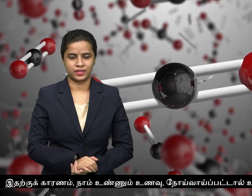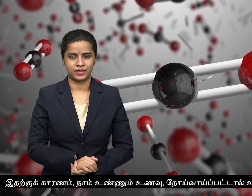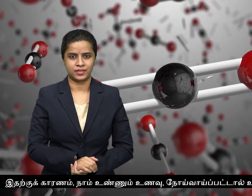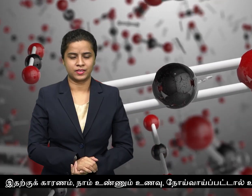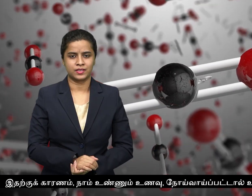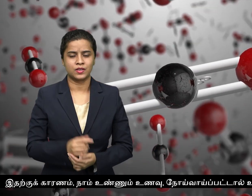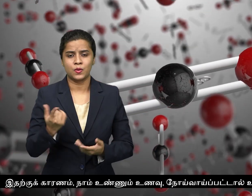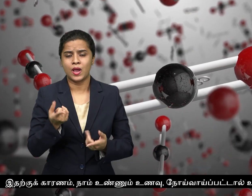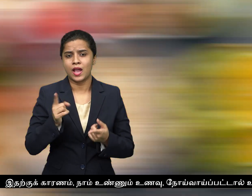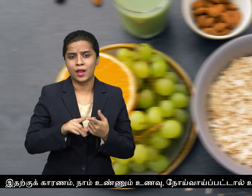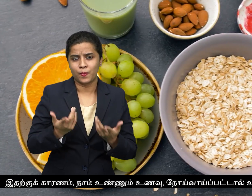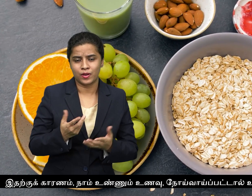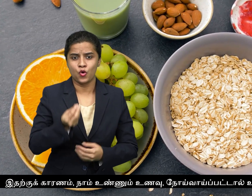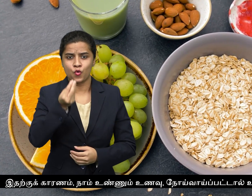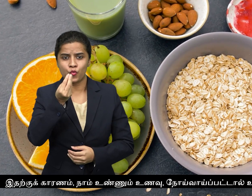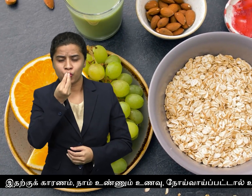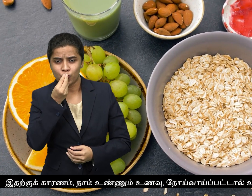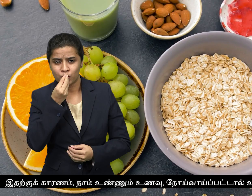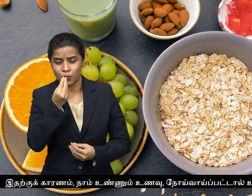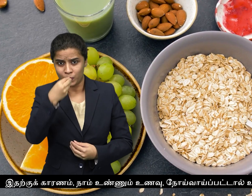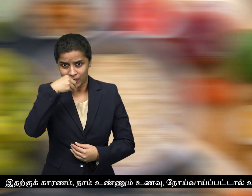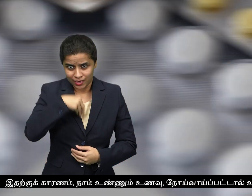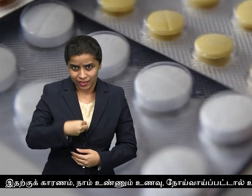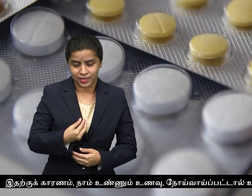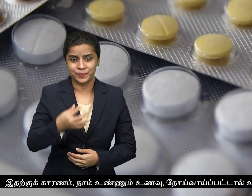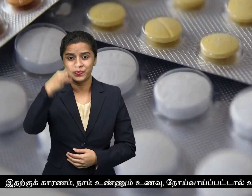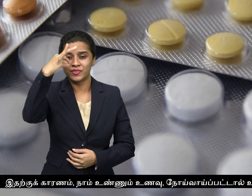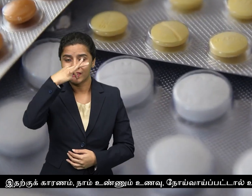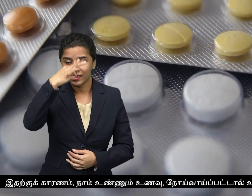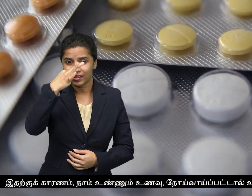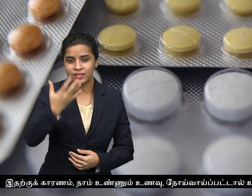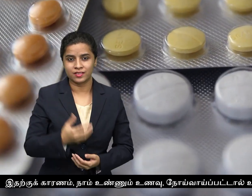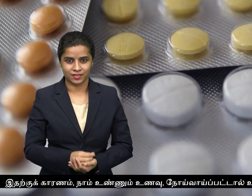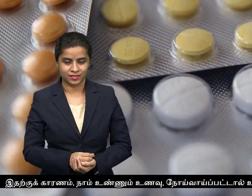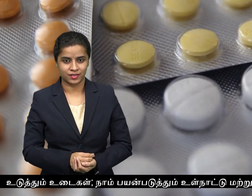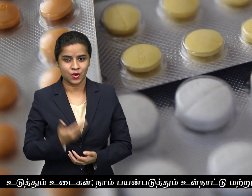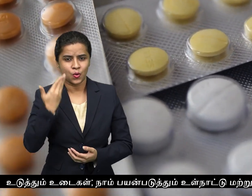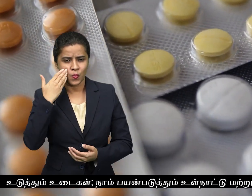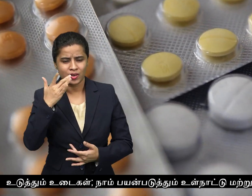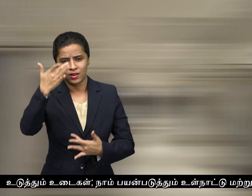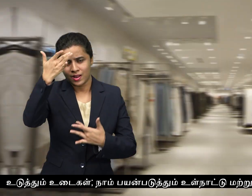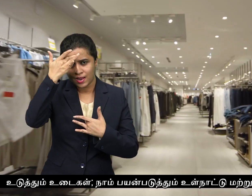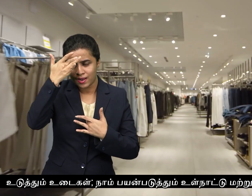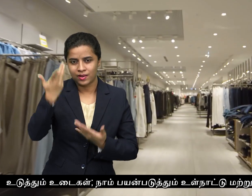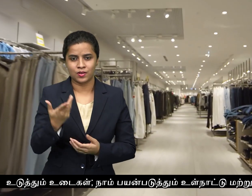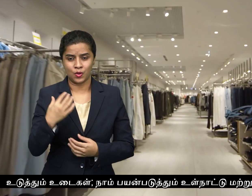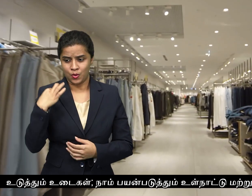இதற்கு காரணம் நாம் உண்ணும் உணவு, நோய்வாய்ப்பட்டால் உட்கொள்ளும் மருந்துகள், உடுத்தும் உடைகள், நாம்